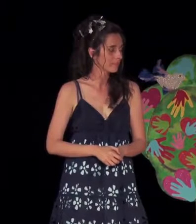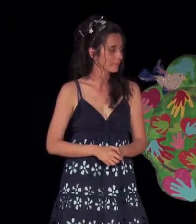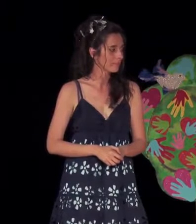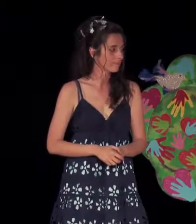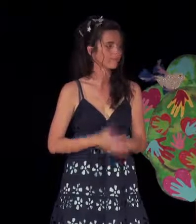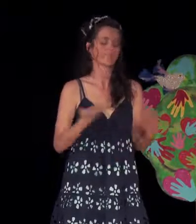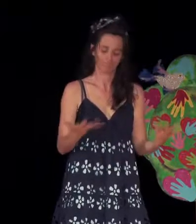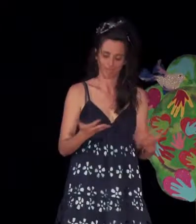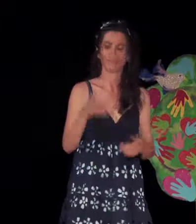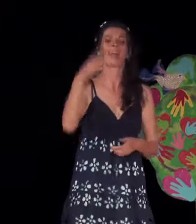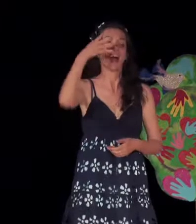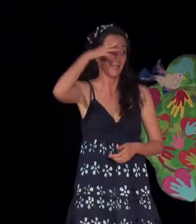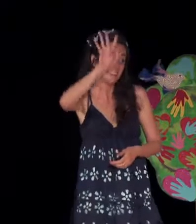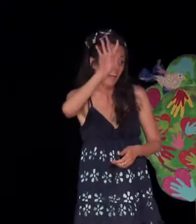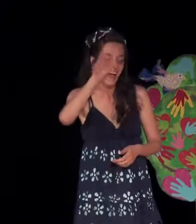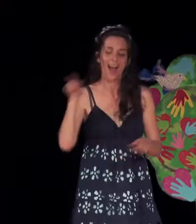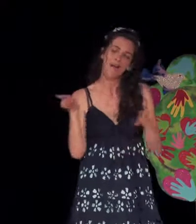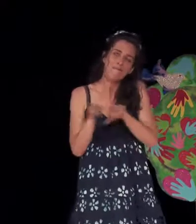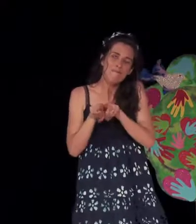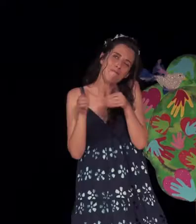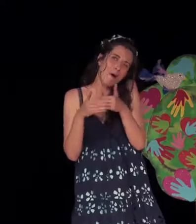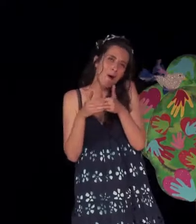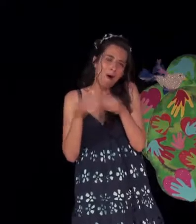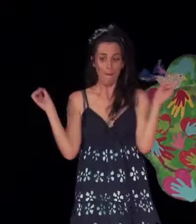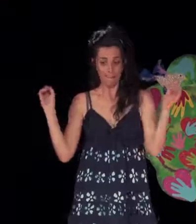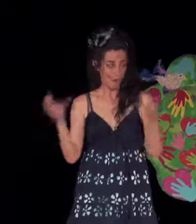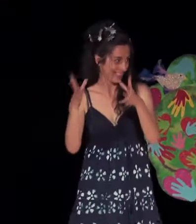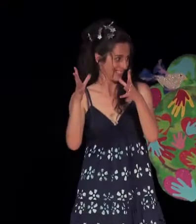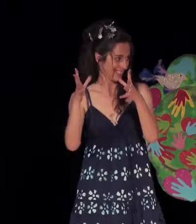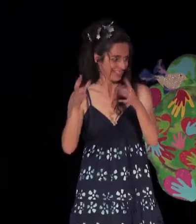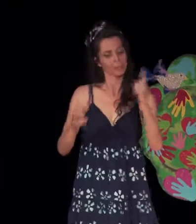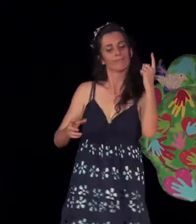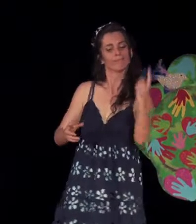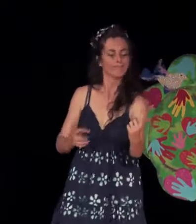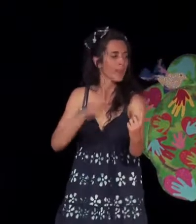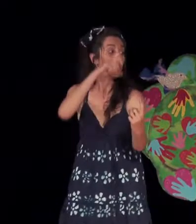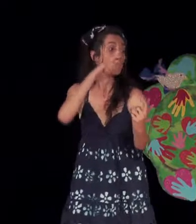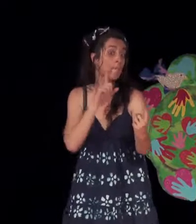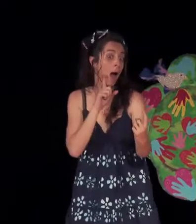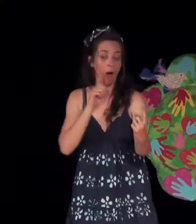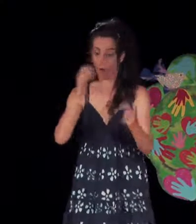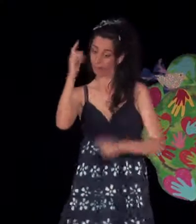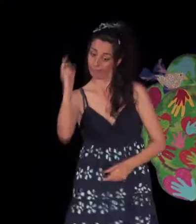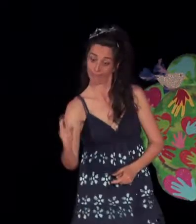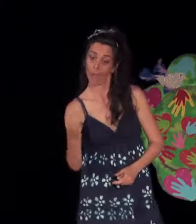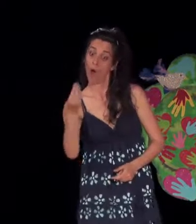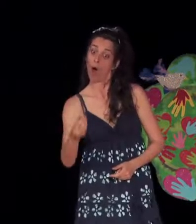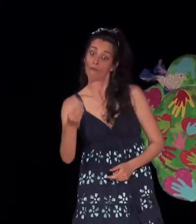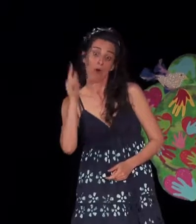Alexandra. Alexandra, c'est une sorte de magicienne. Grâce aux signes, elle apprend aux parents à communiquer avec